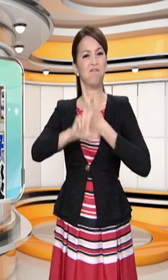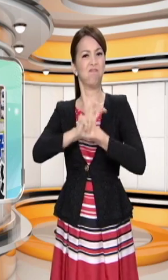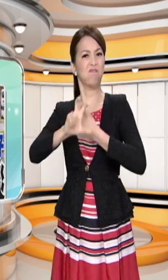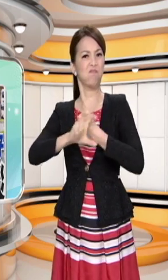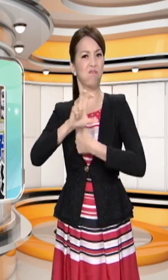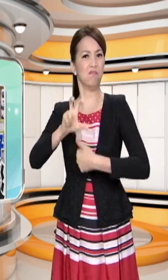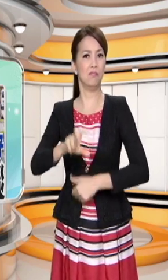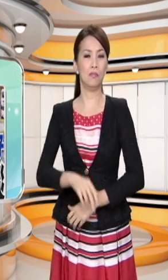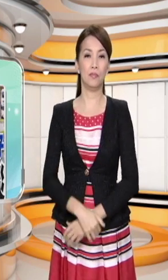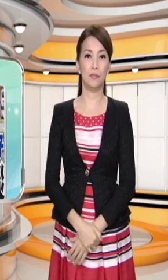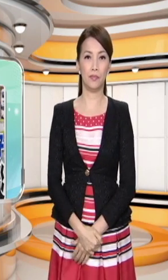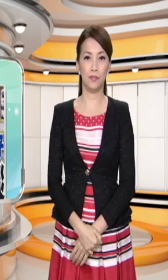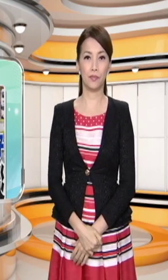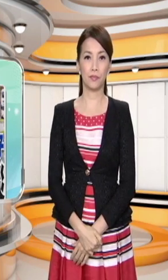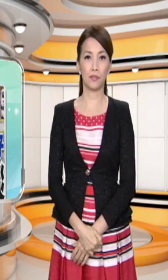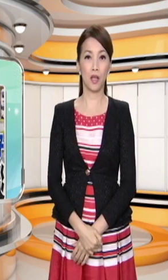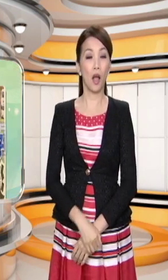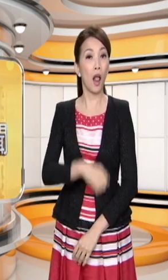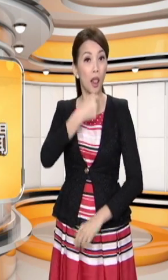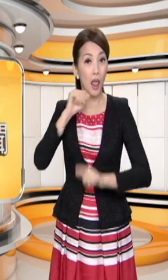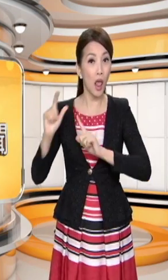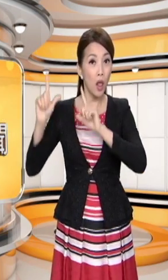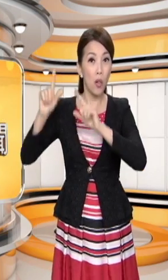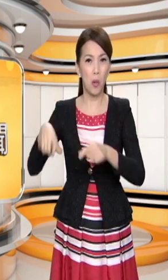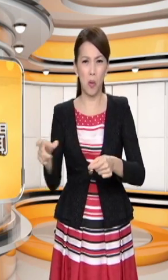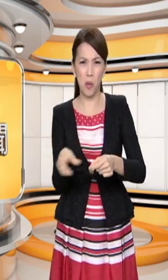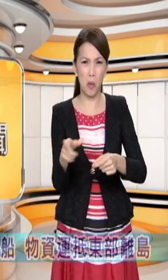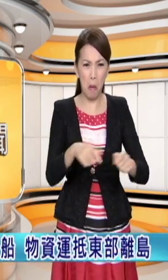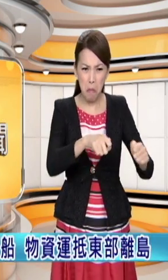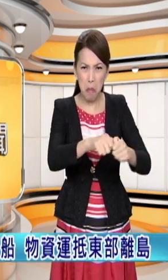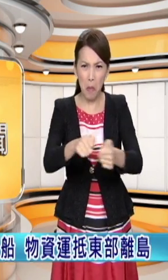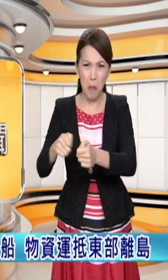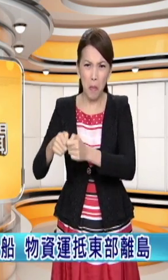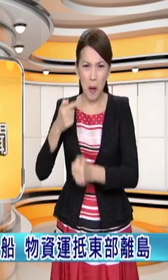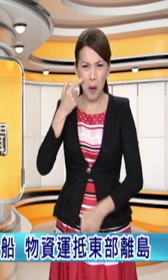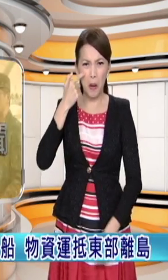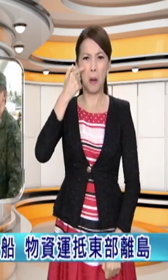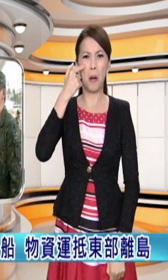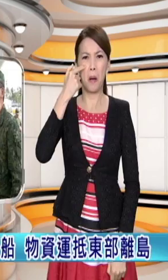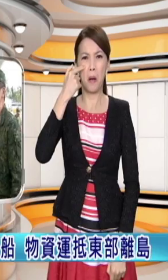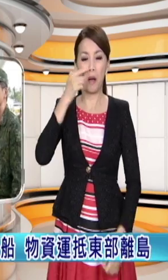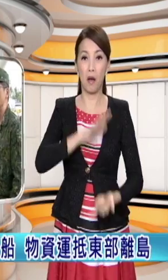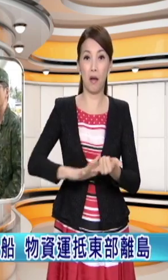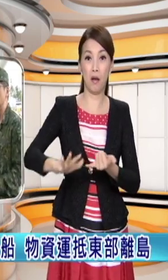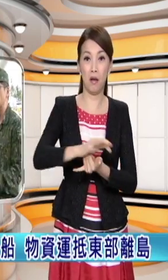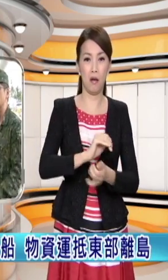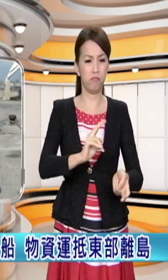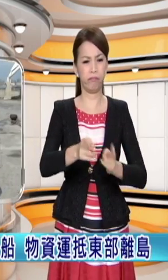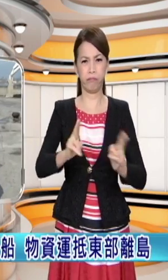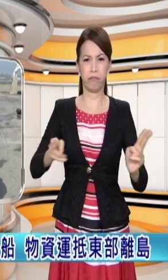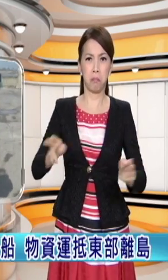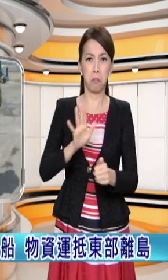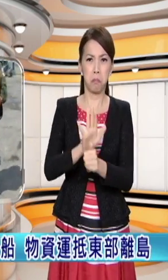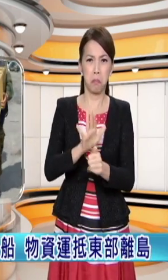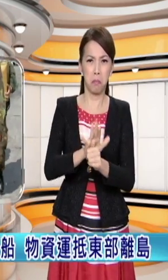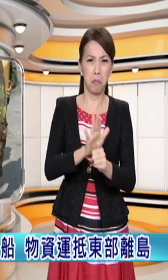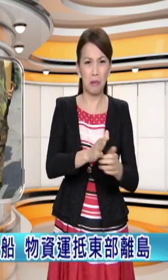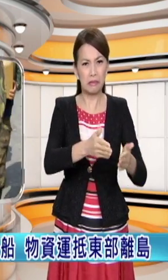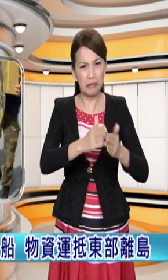威。而其实现在全台总动员要协助受到重创的台东重